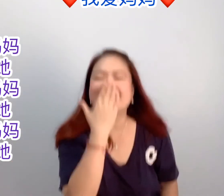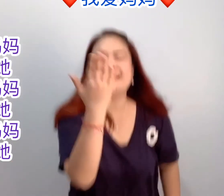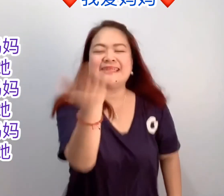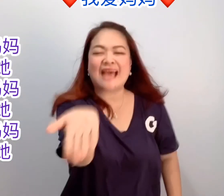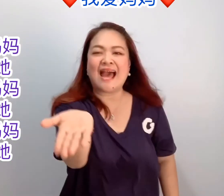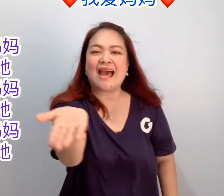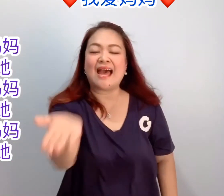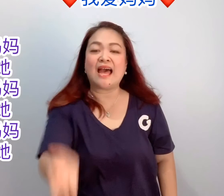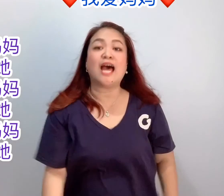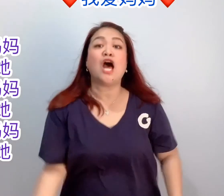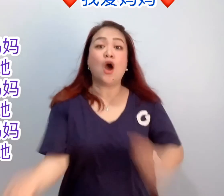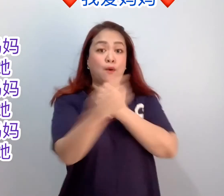对的，这周天就是我们的母亲节了。所以今天有一首歌，我们可以我们的小朋友们可以唱给妈妈听，好不好？我爱妈妈，抱住她。我爱妈妈，亲亲她。